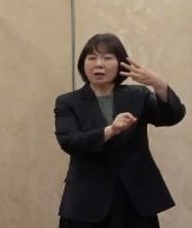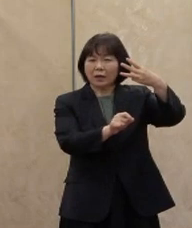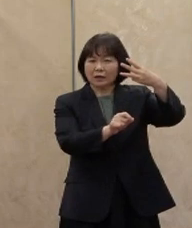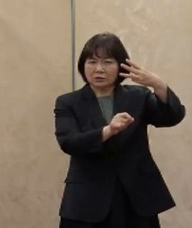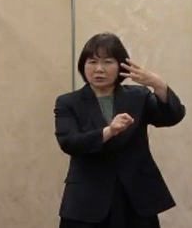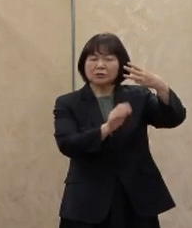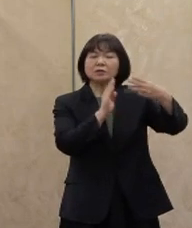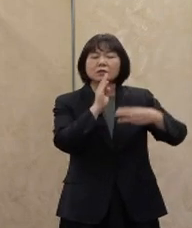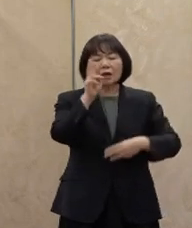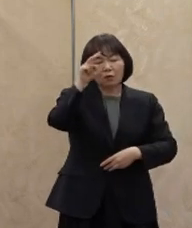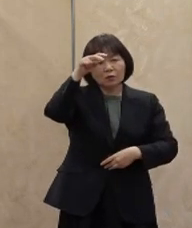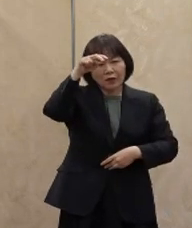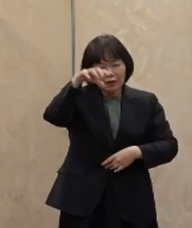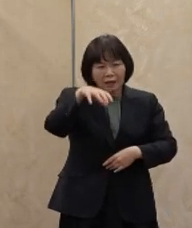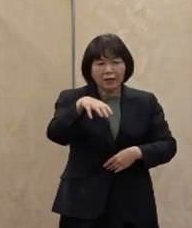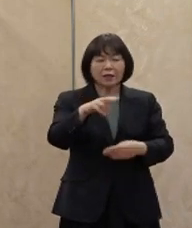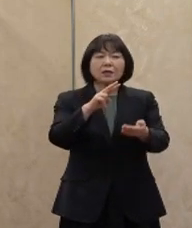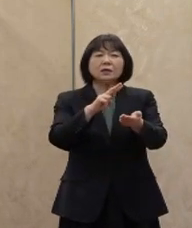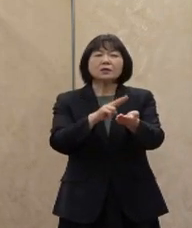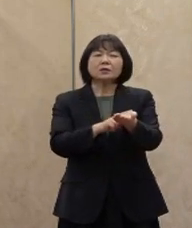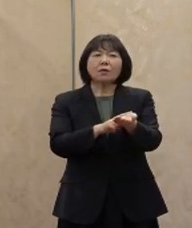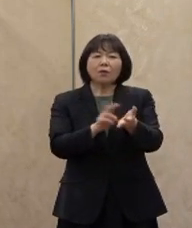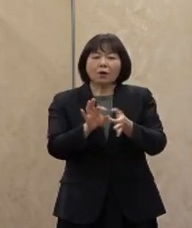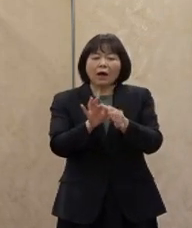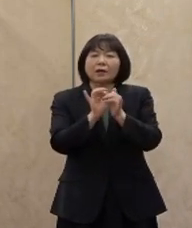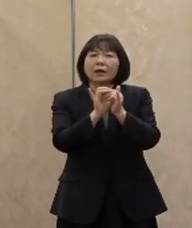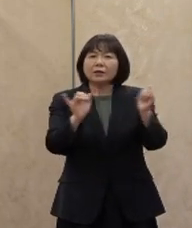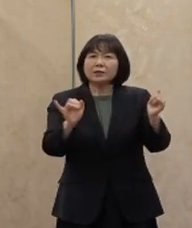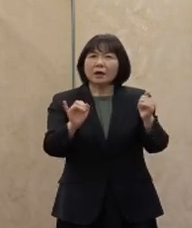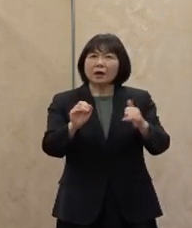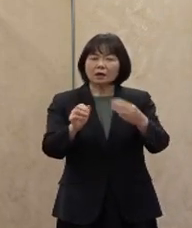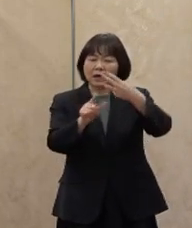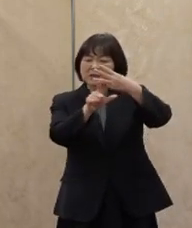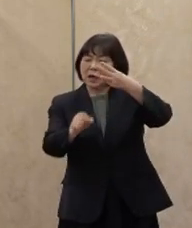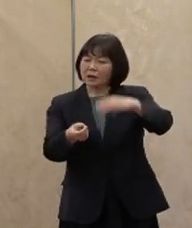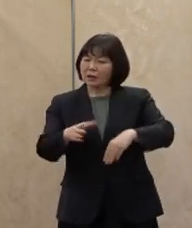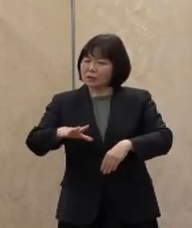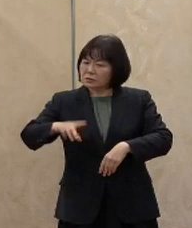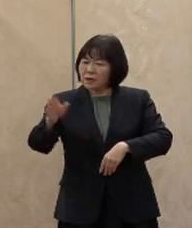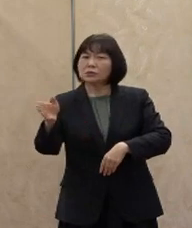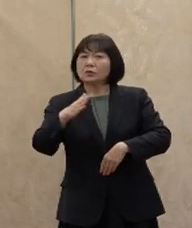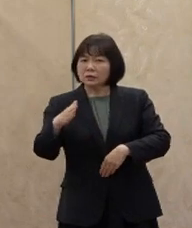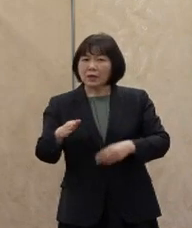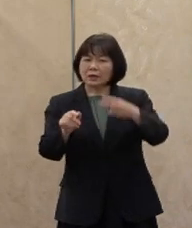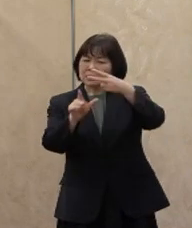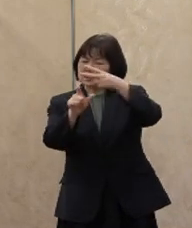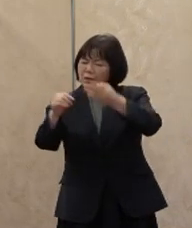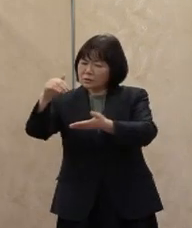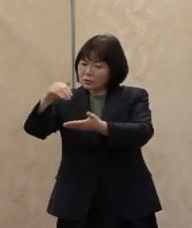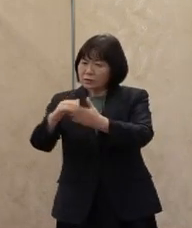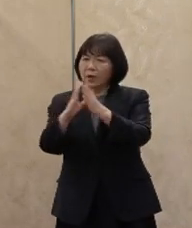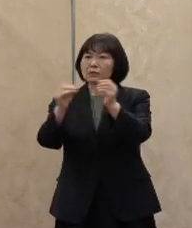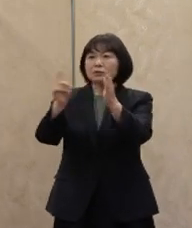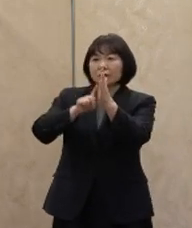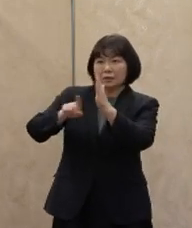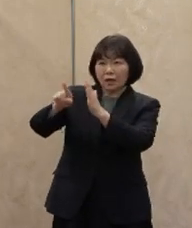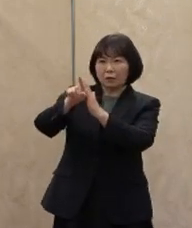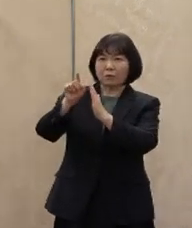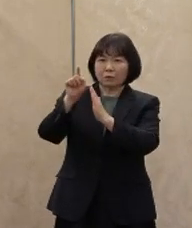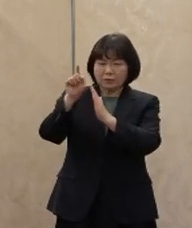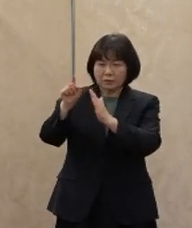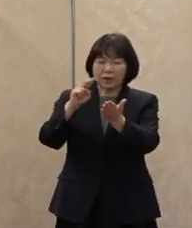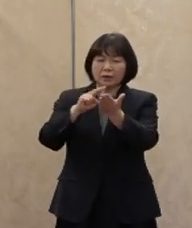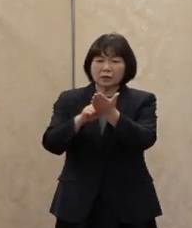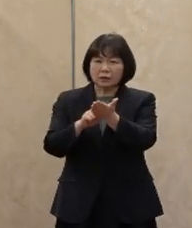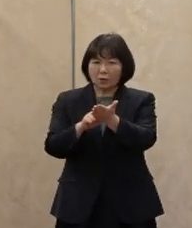実際大阪においてまず医療関係者は3月上旬ぐらいだというふうに思います。まず2月の下旬は国が先行して、医